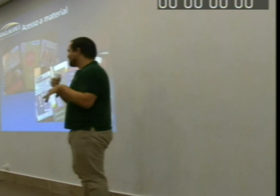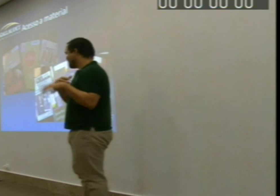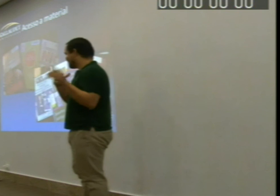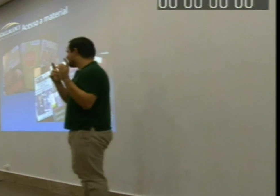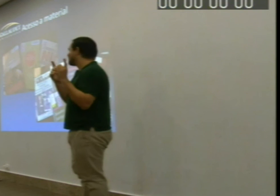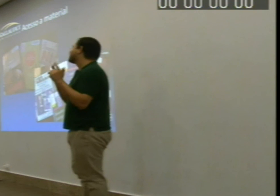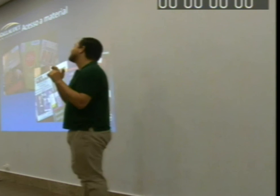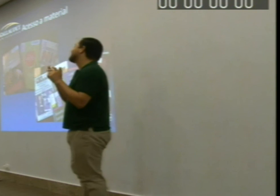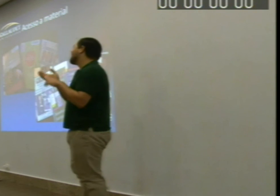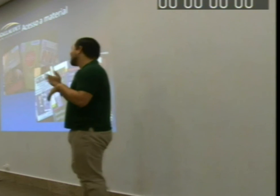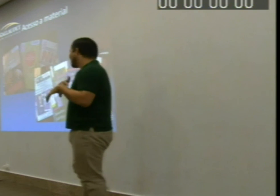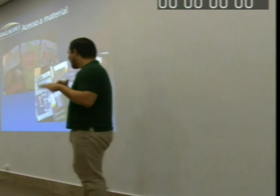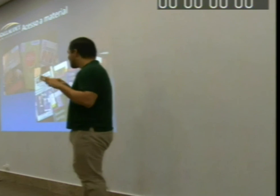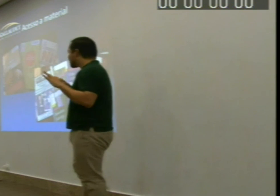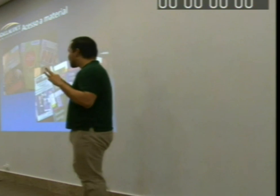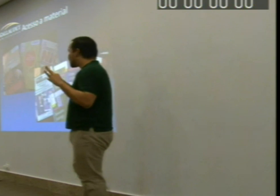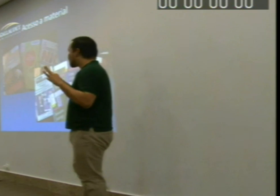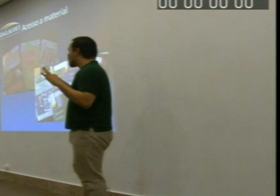o livro